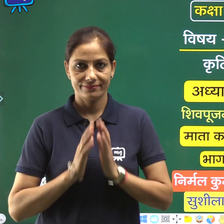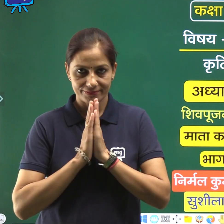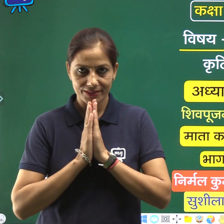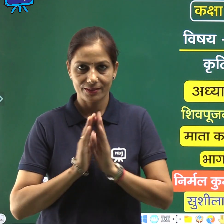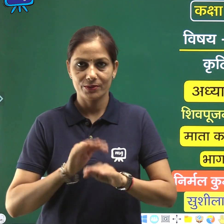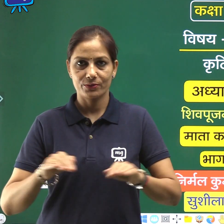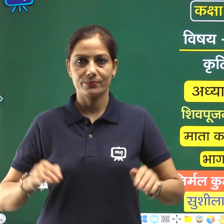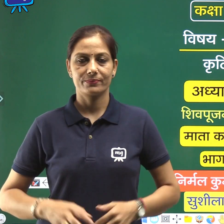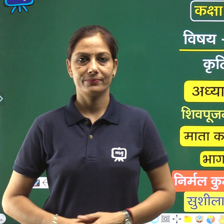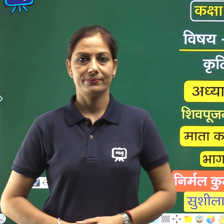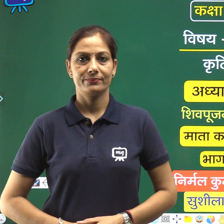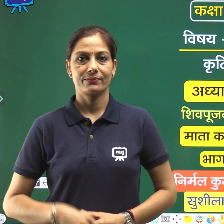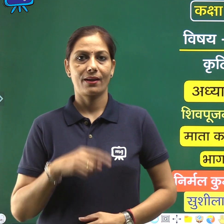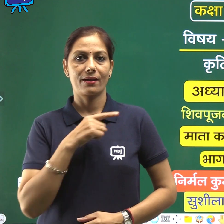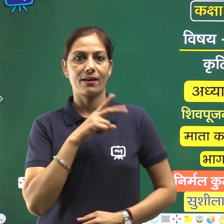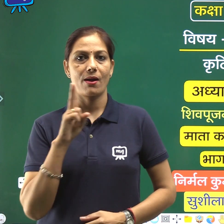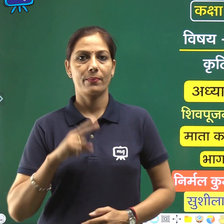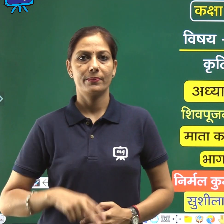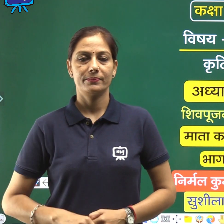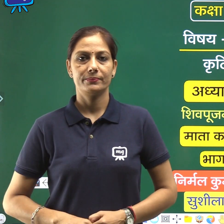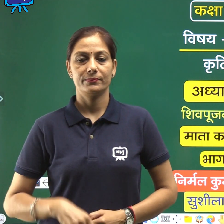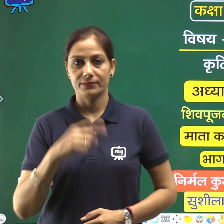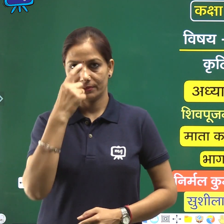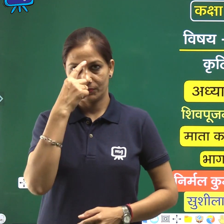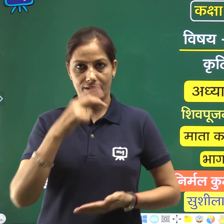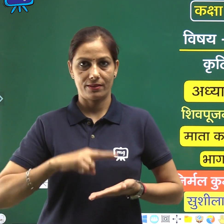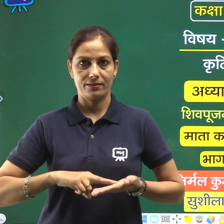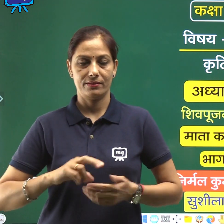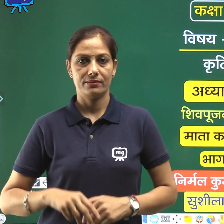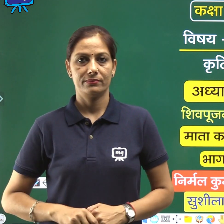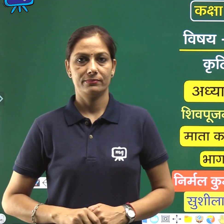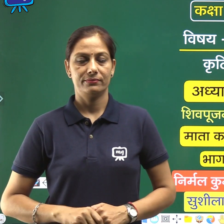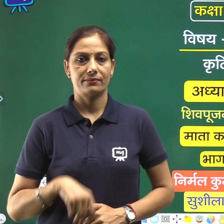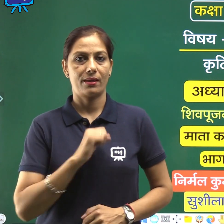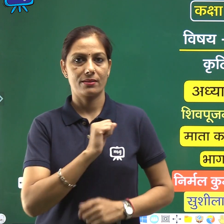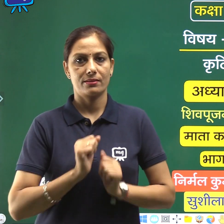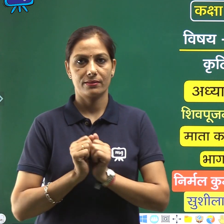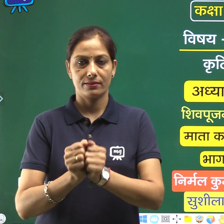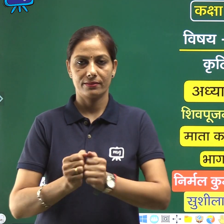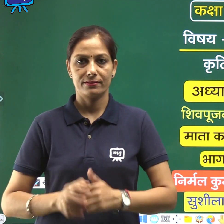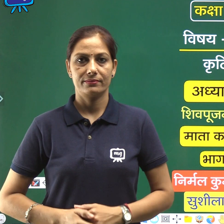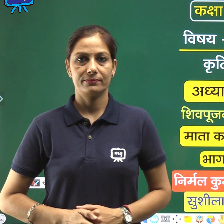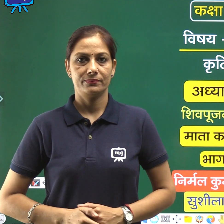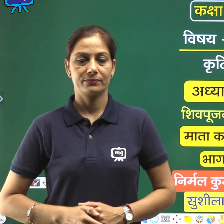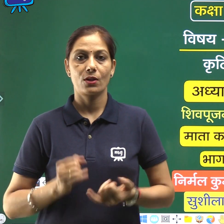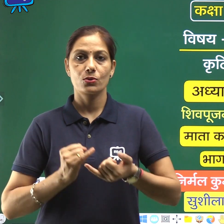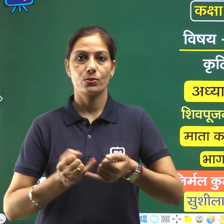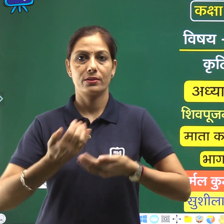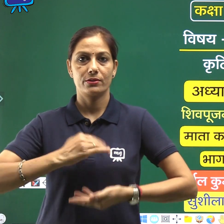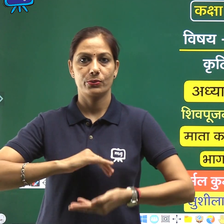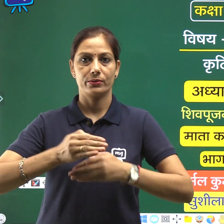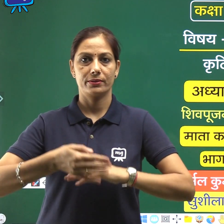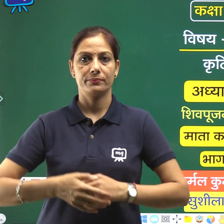नमस्कार बच्चों, मेरा नाम निर्मल कुमार गुप्ता। मेरे साथ हैं सुशीला